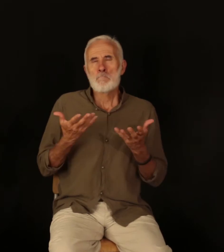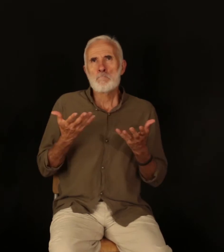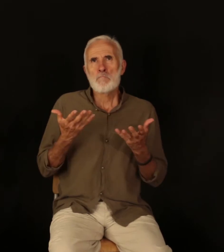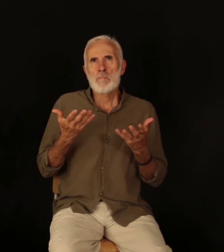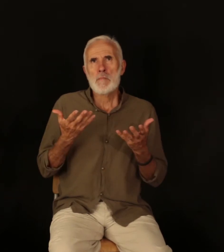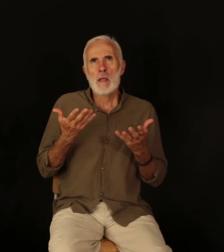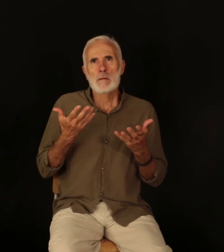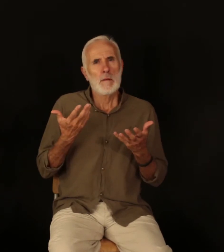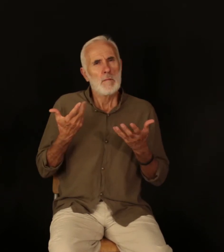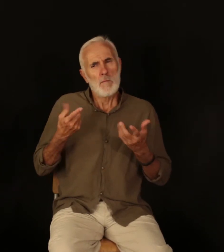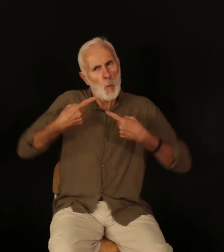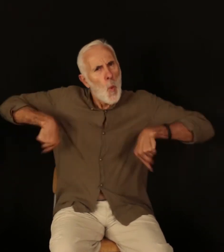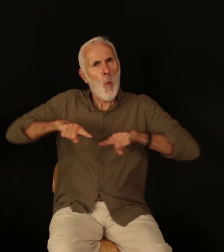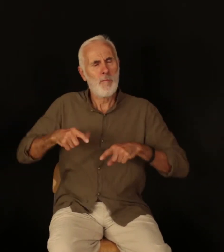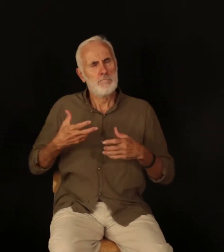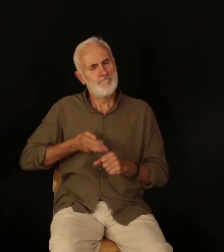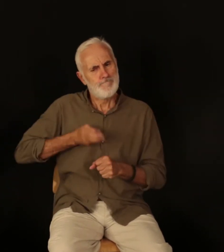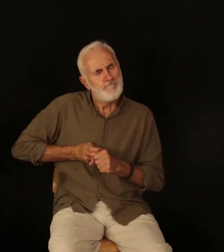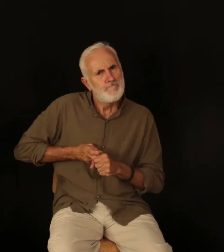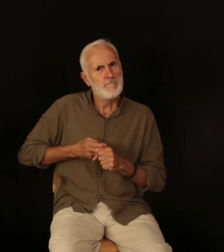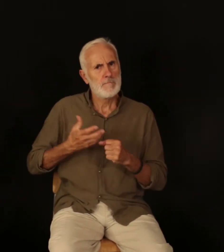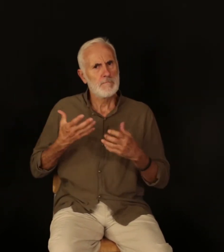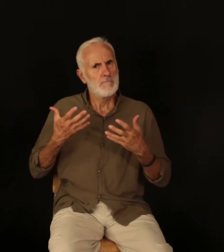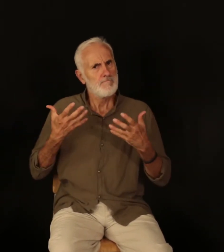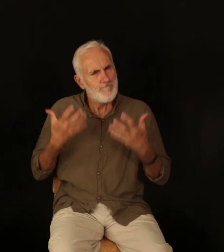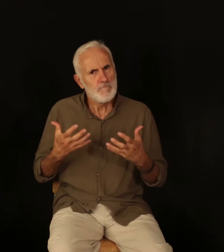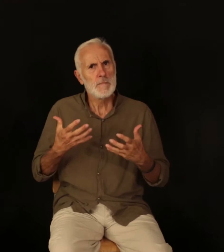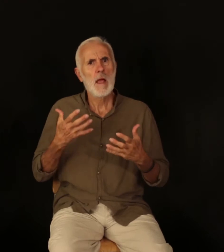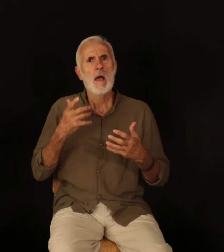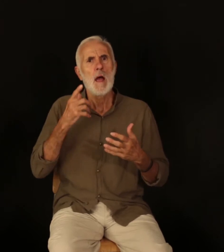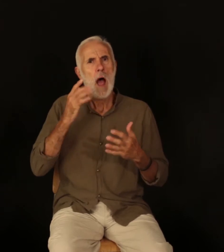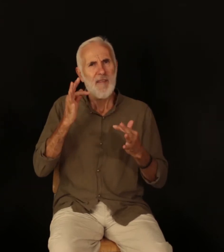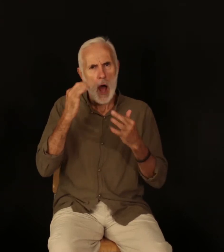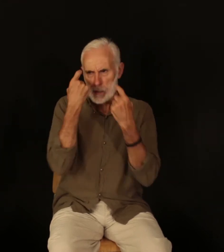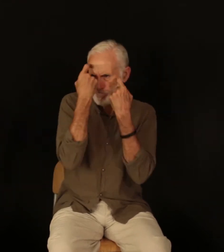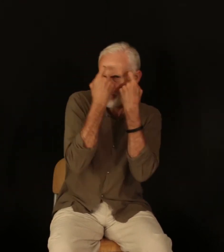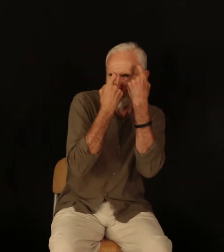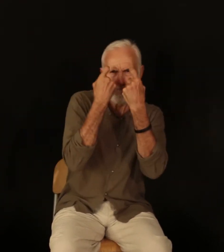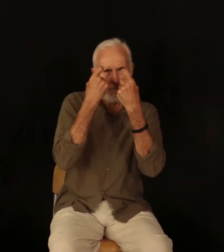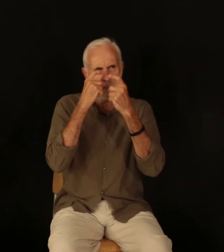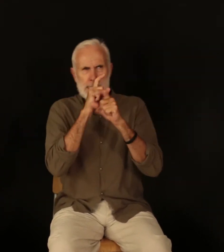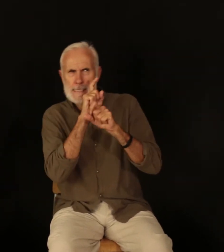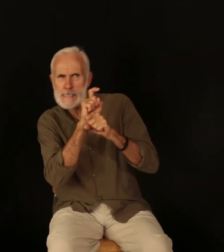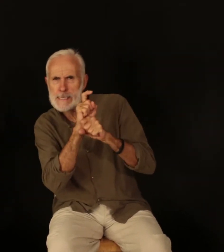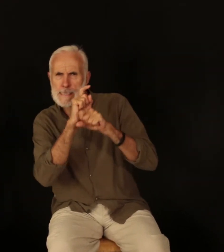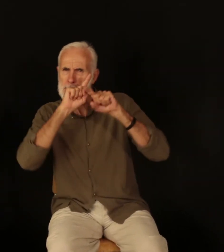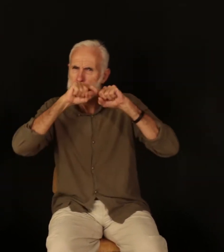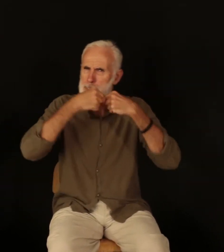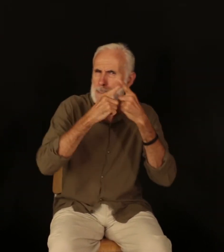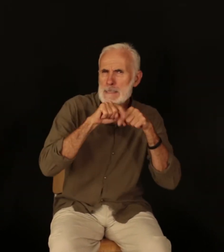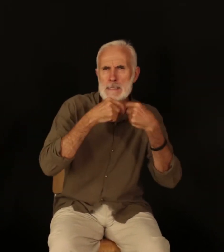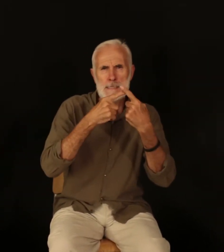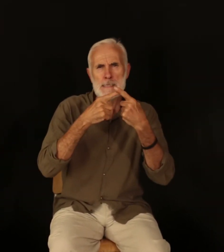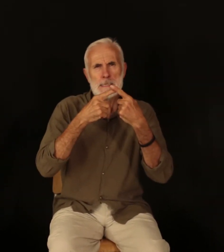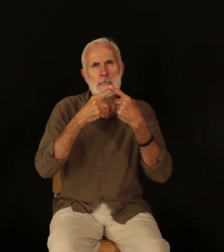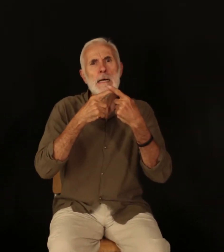que c'est pas parce qu'on essaye d'être exigeant dans la pensée et dans la critique qu'on doit s'interdire de faire un objet qui est